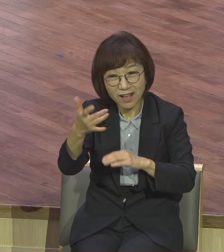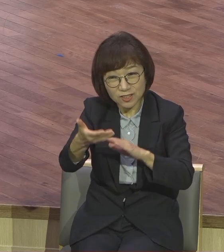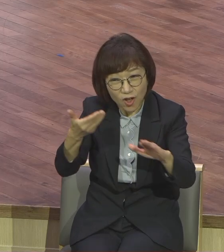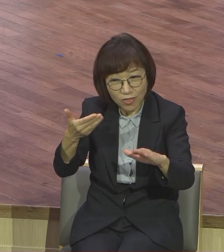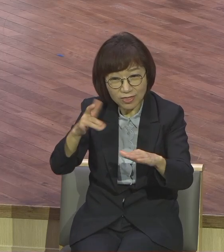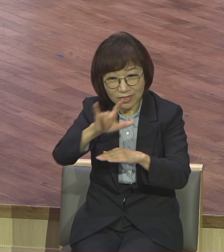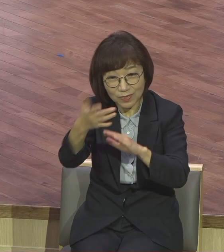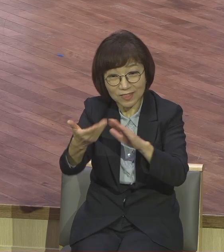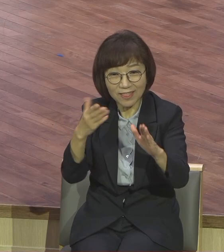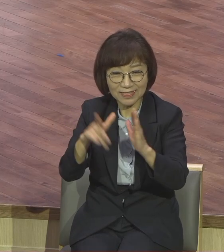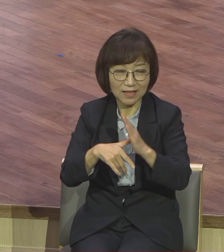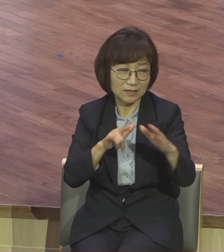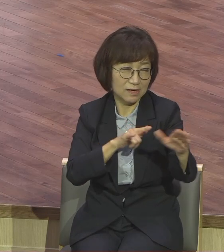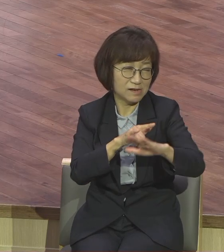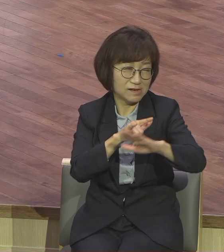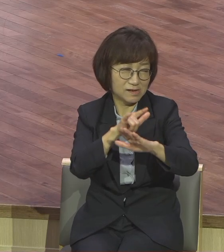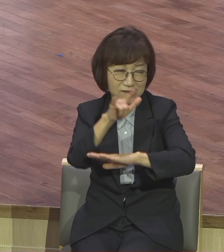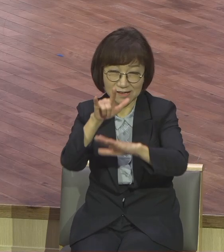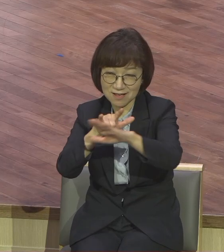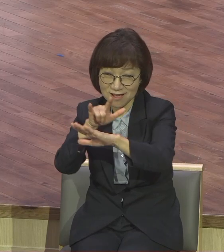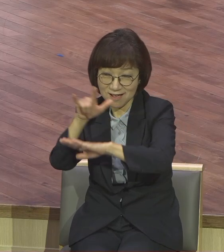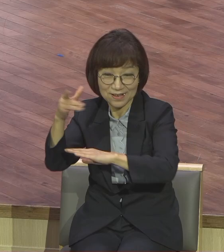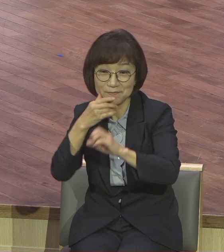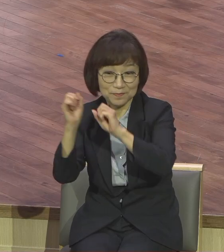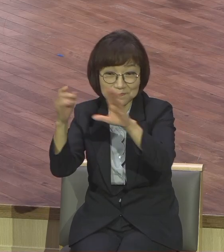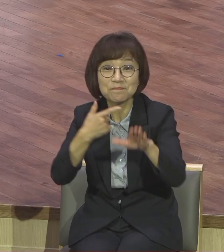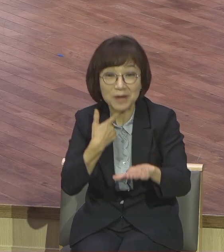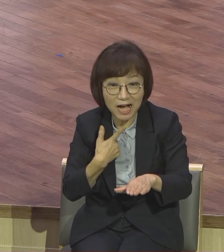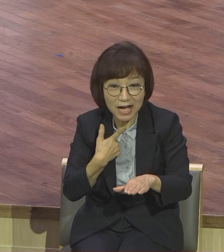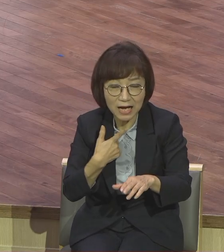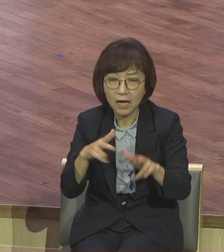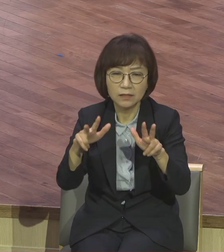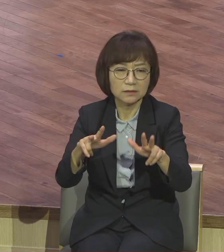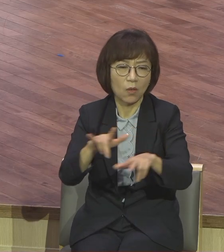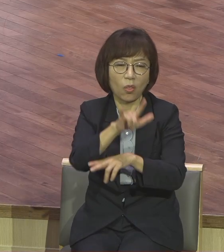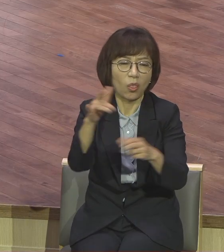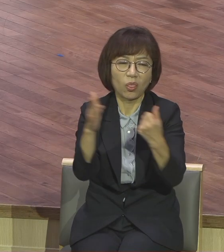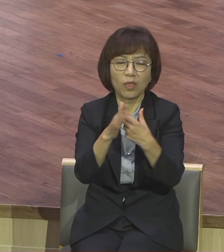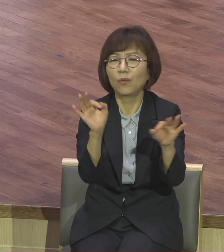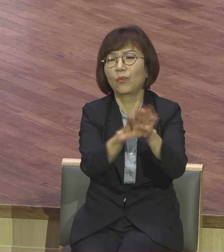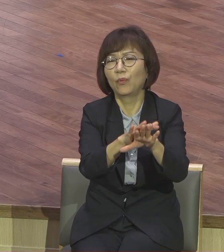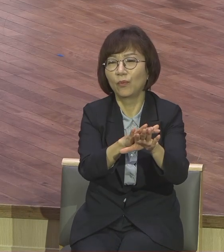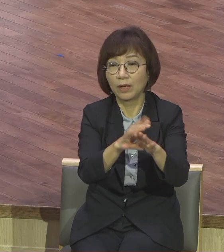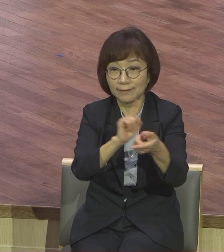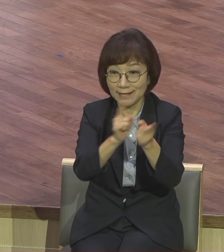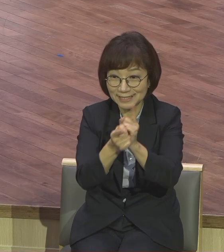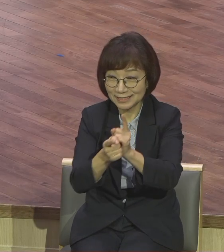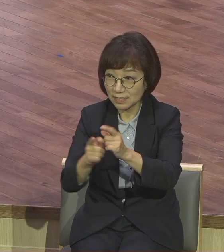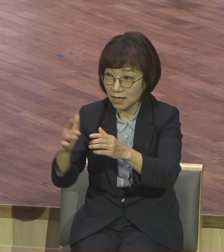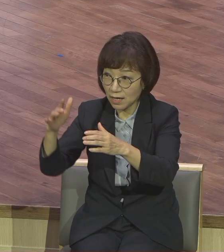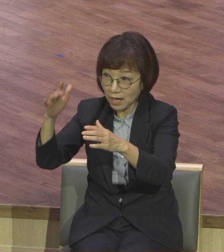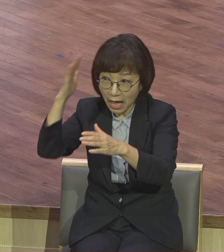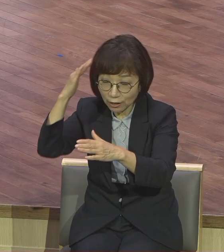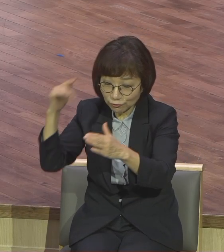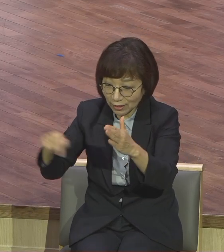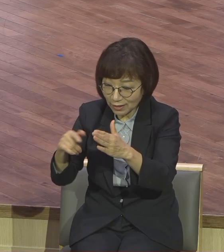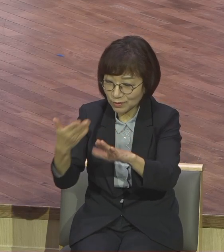캠프하고 아름다운 덕을 선전하는 아름다운 복음을 증거한 발들은 아름다운 삶이다.